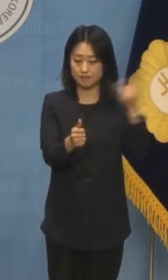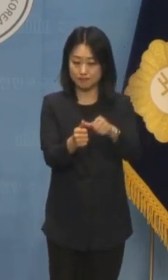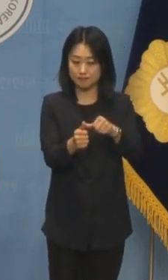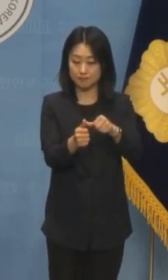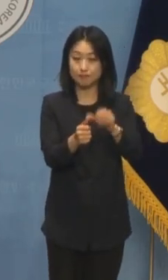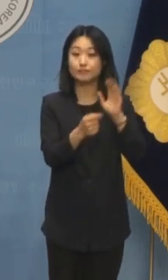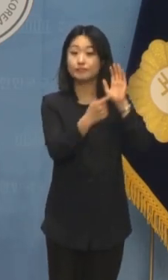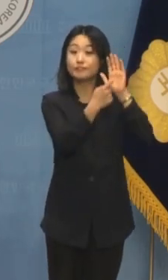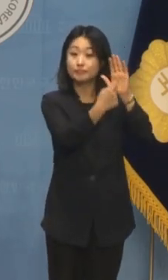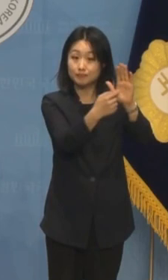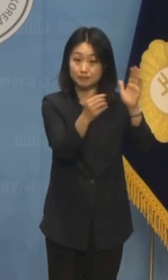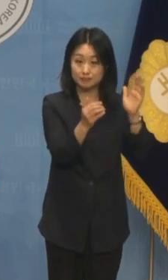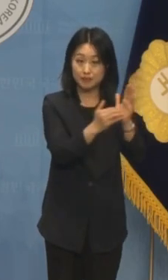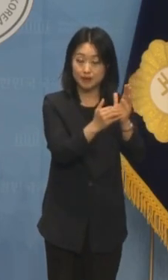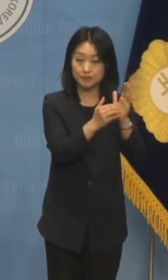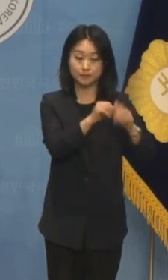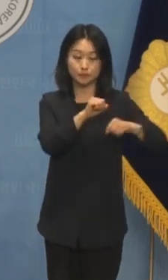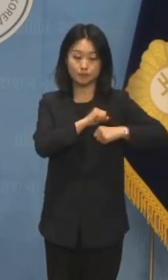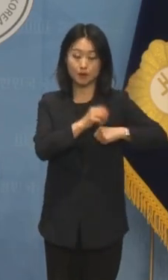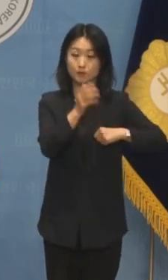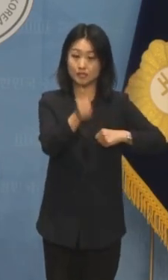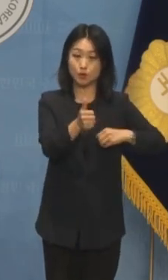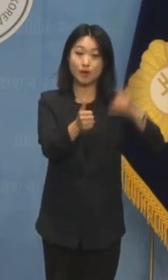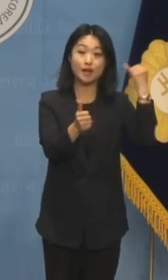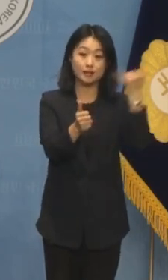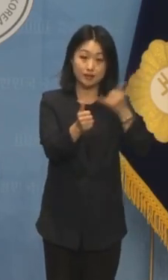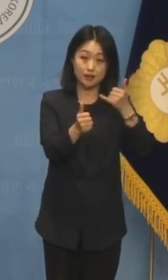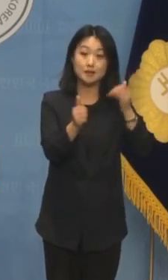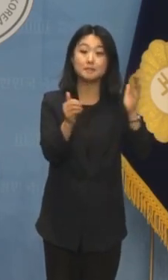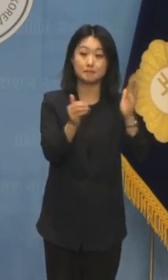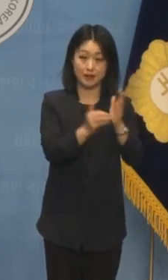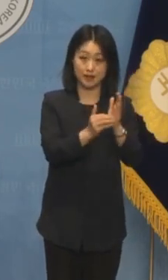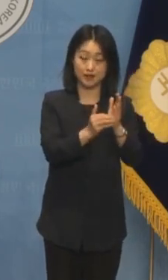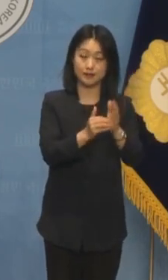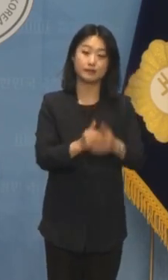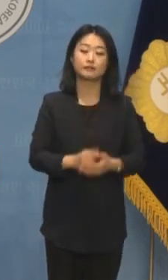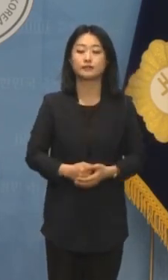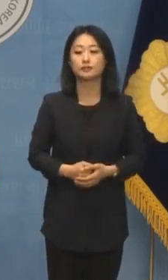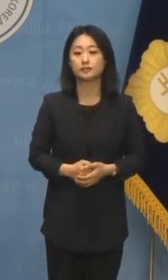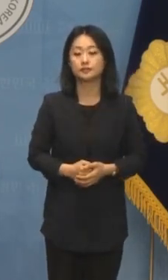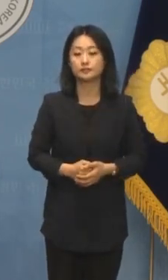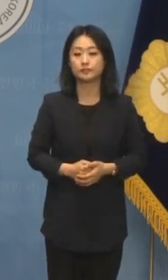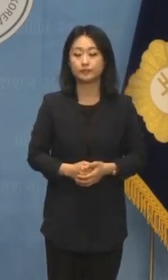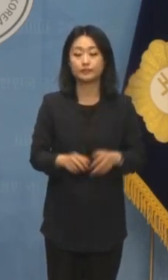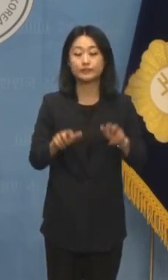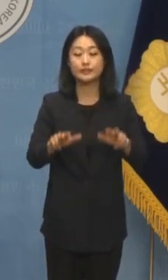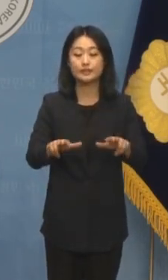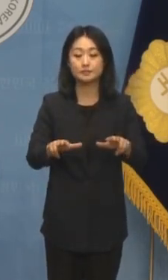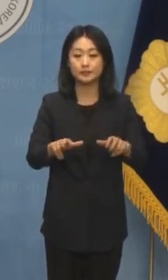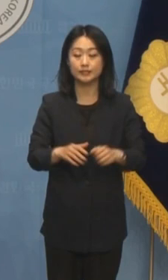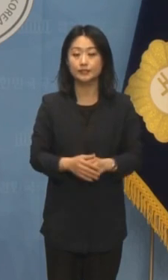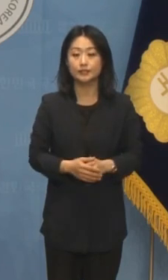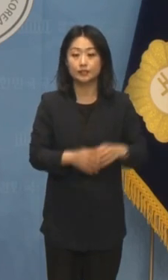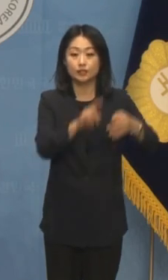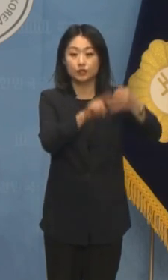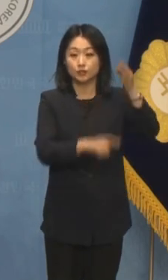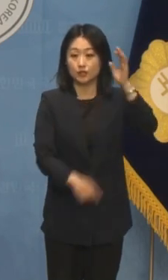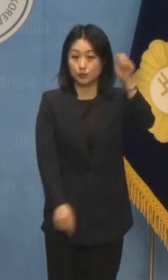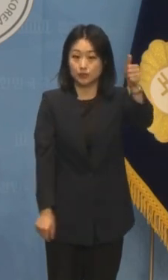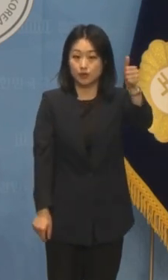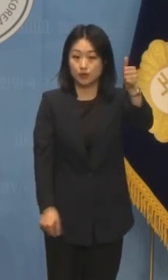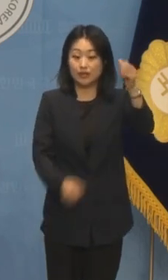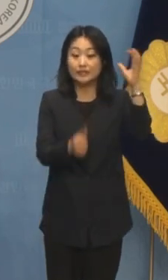했습니다. 이종섭 장관과 통화했다는 말이었나 봅니다. 이제 남은 것은 윤